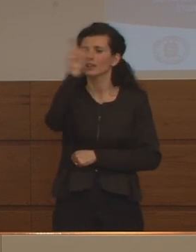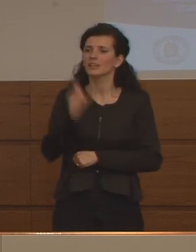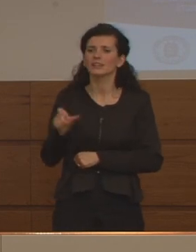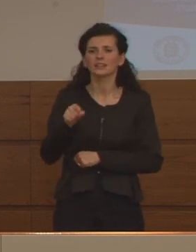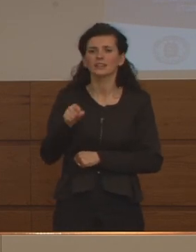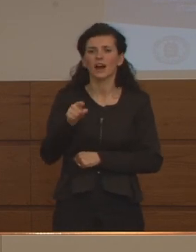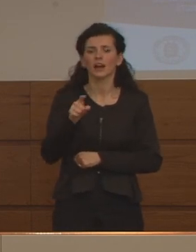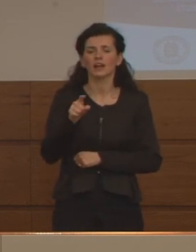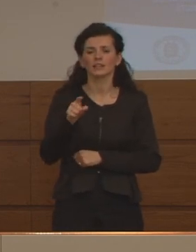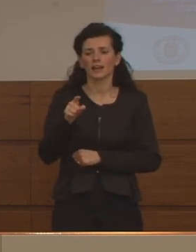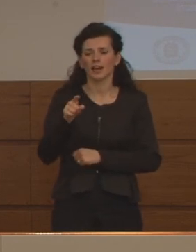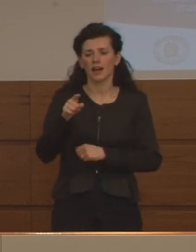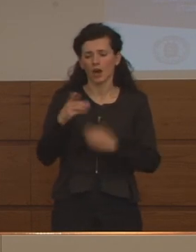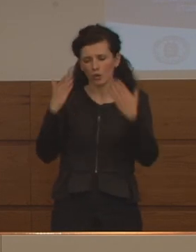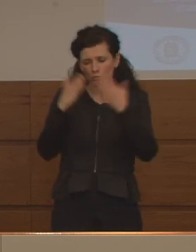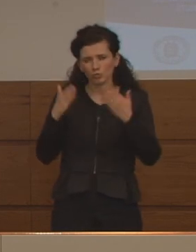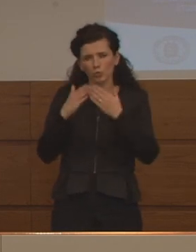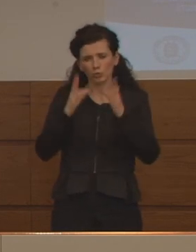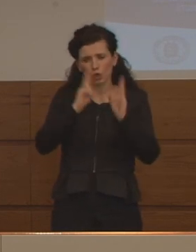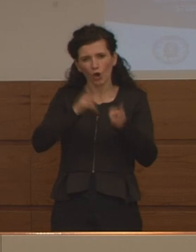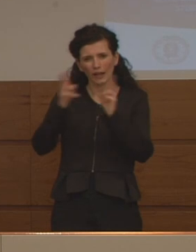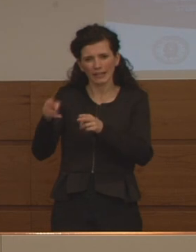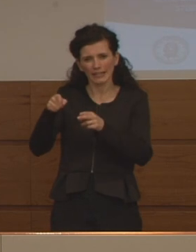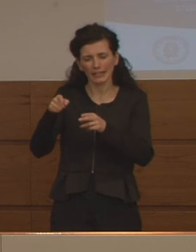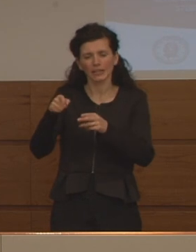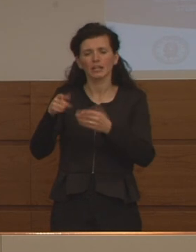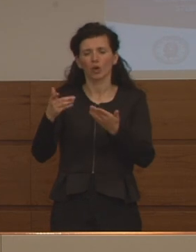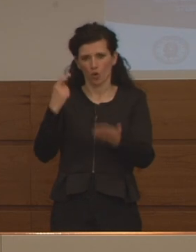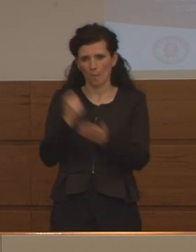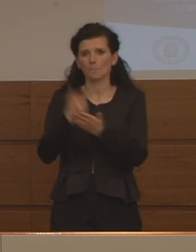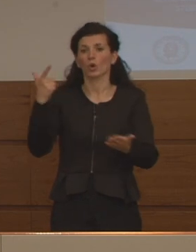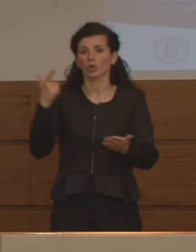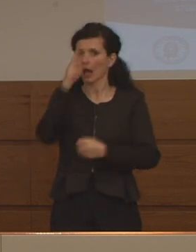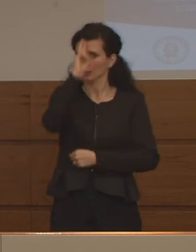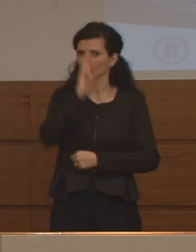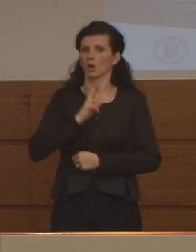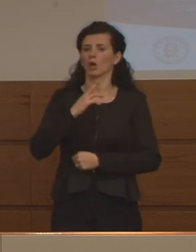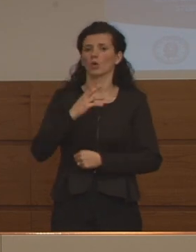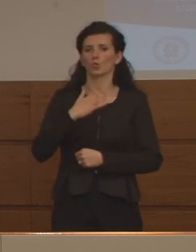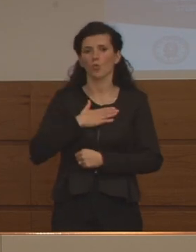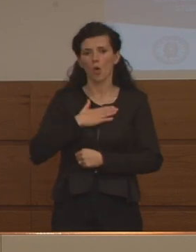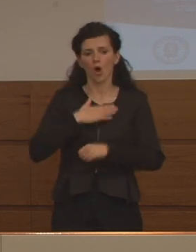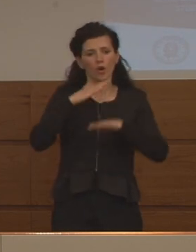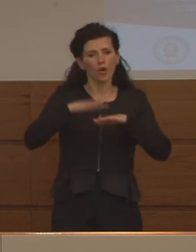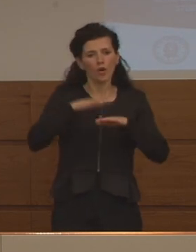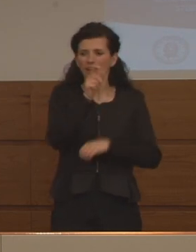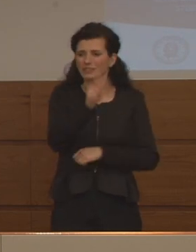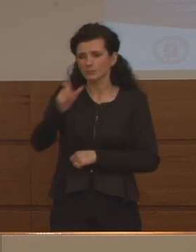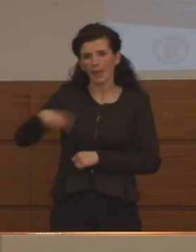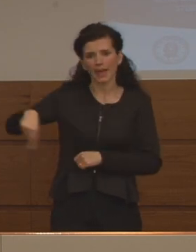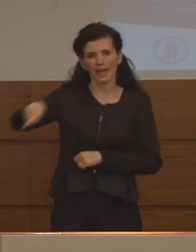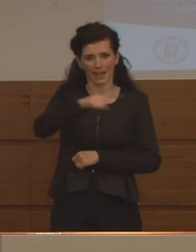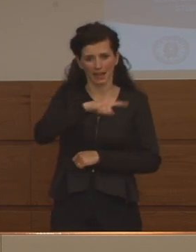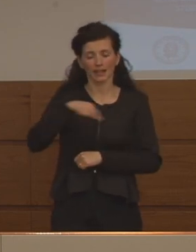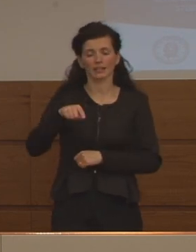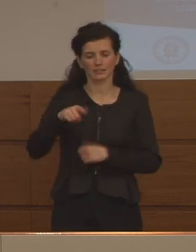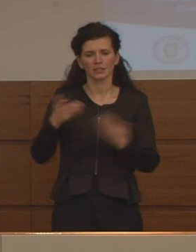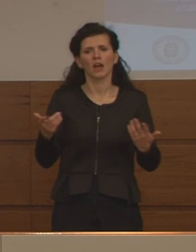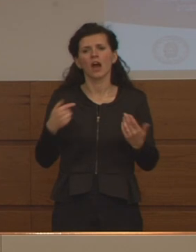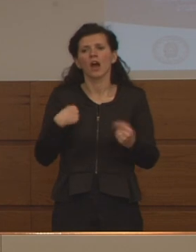degli studi clinici e provo a darvi qualche dato ulteriormente